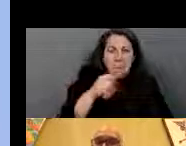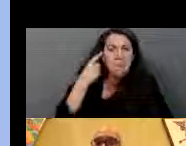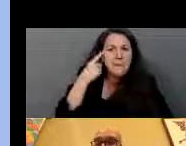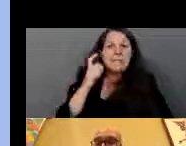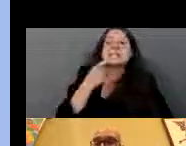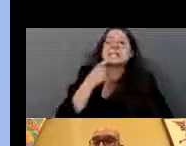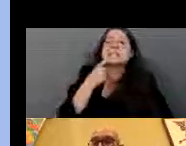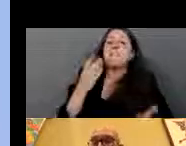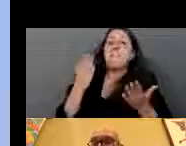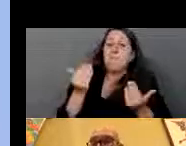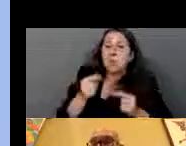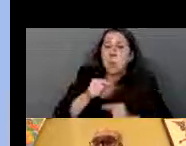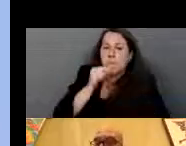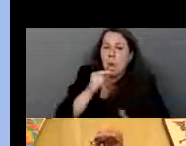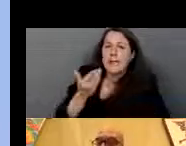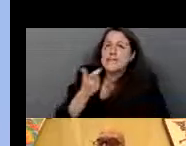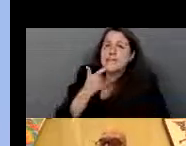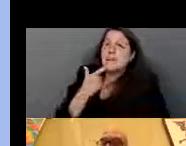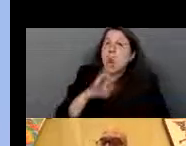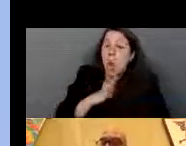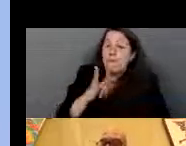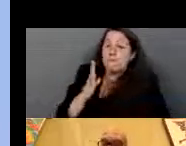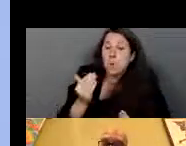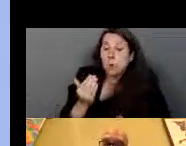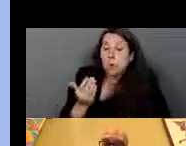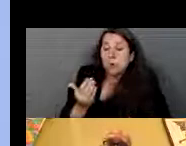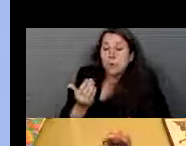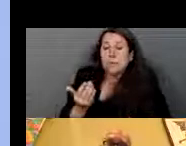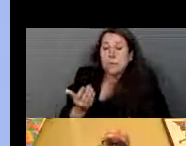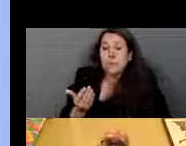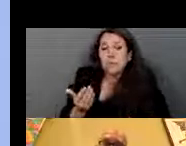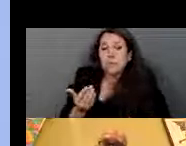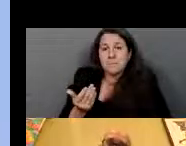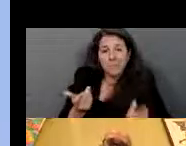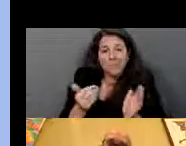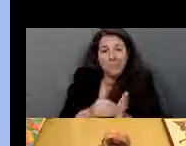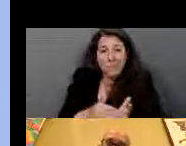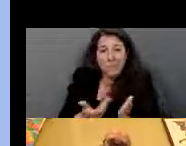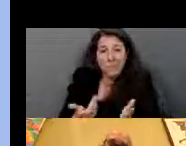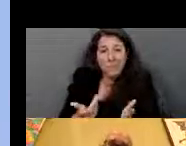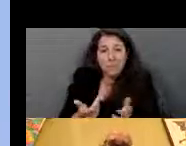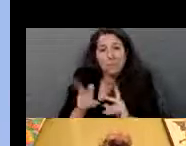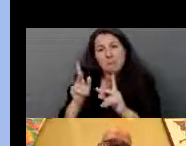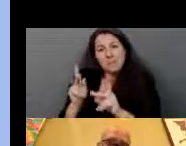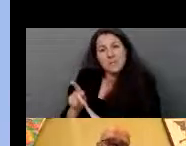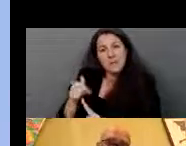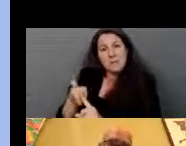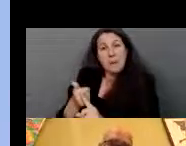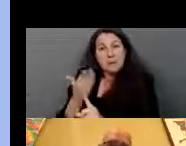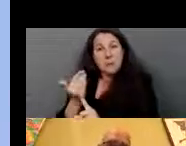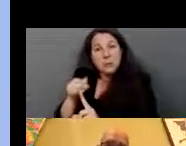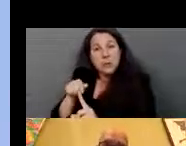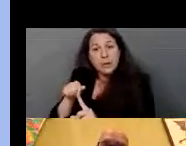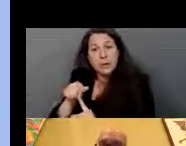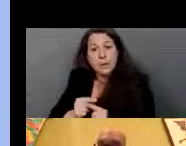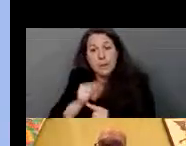avoir besoin d'utiliser des pailles en plastique. Et donc, on voit vraiment, encore une fois, les gens qui, donc, les